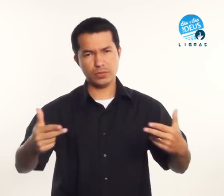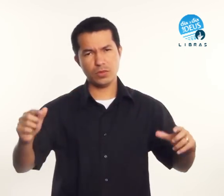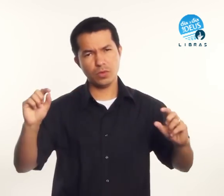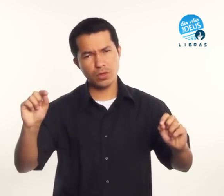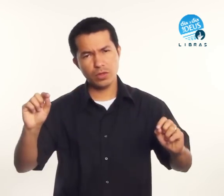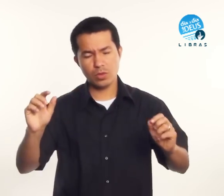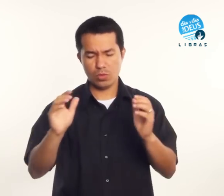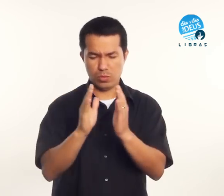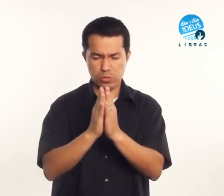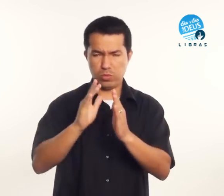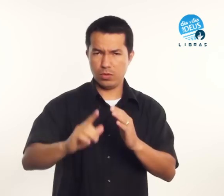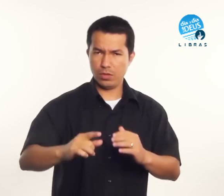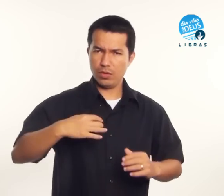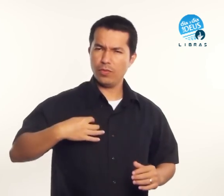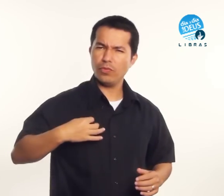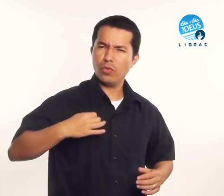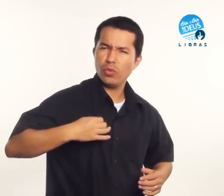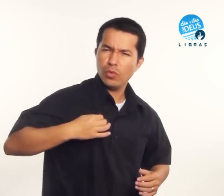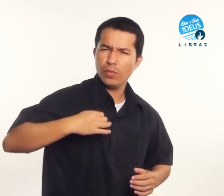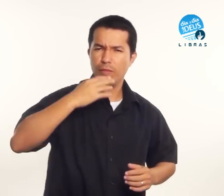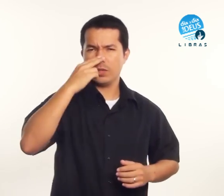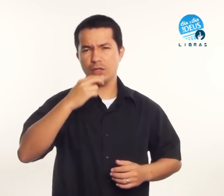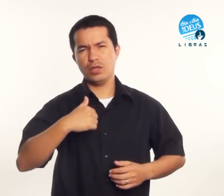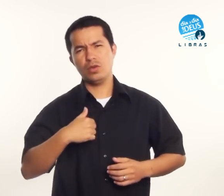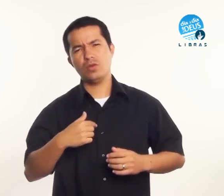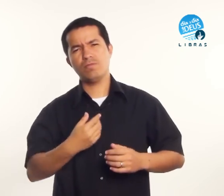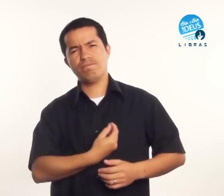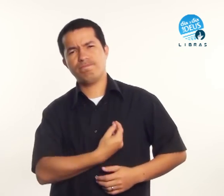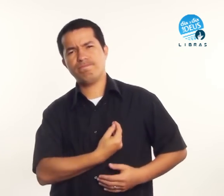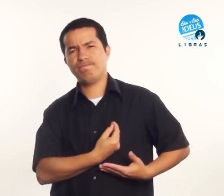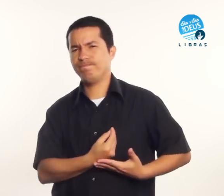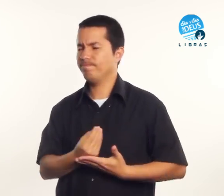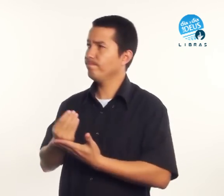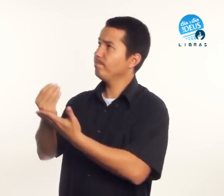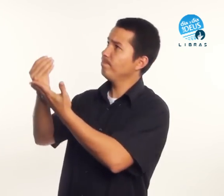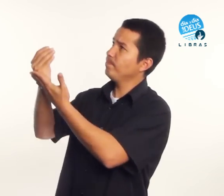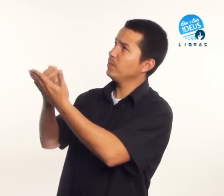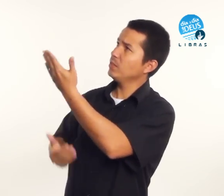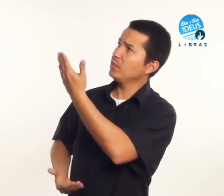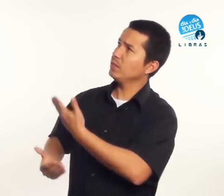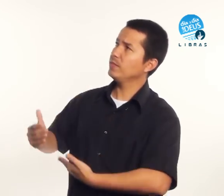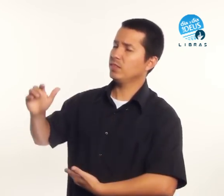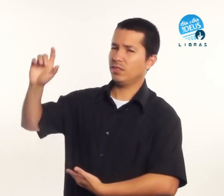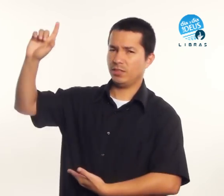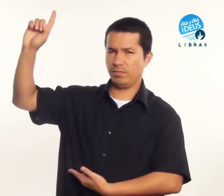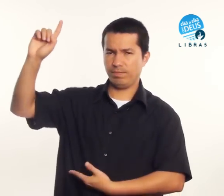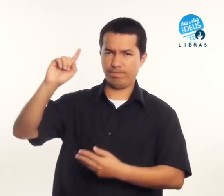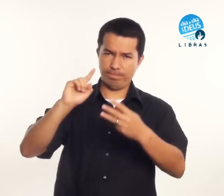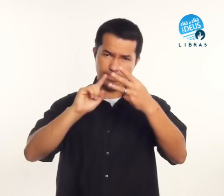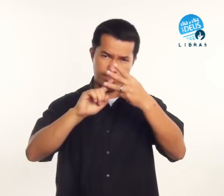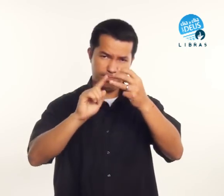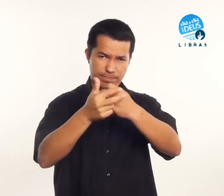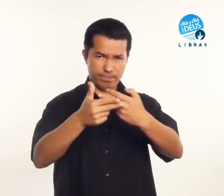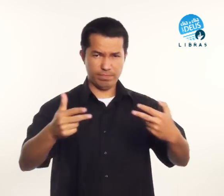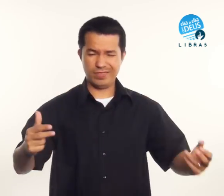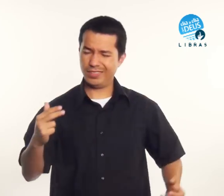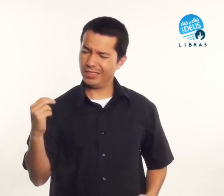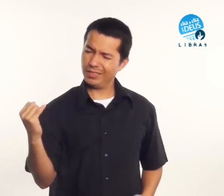ato voluntário de cooperação. Eu me ofereço para servir. Terceira coisa que nós aprendemos é